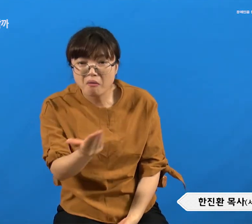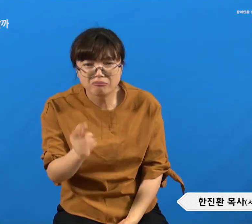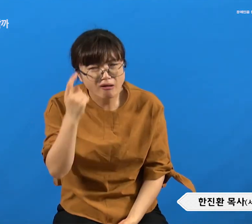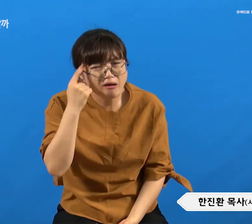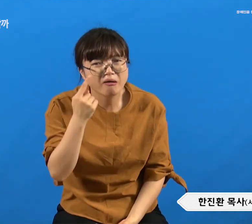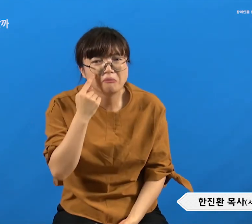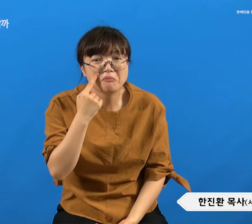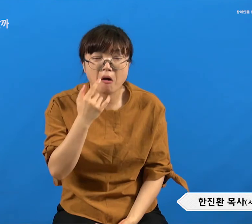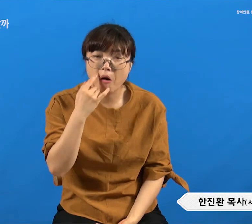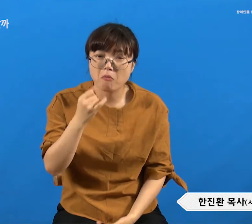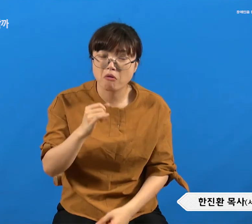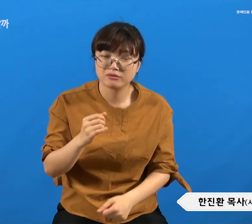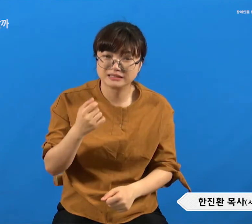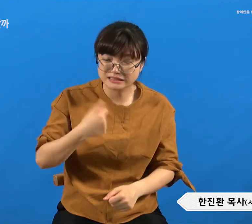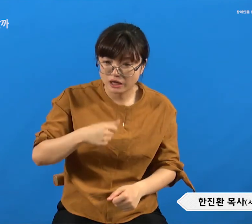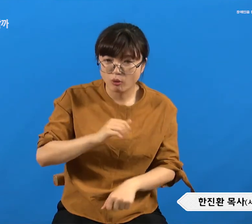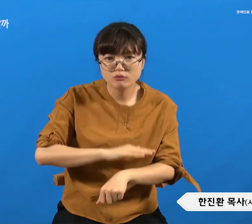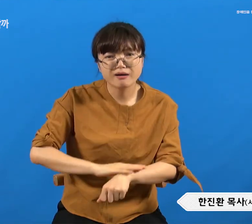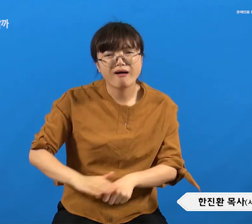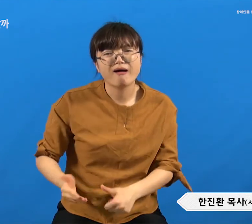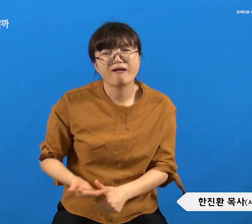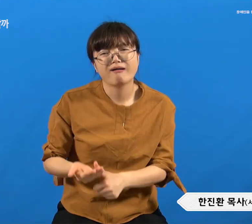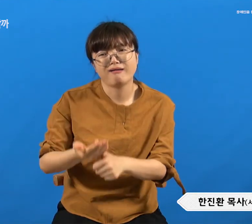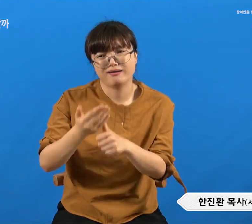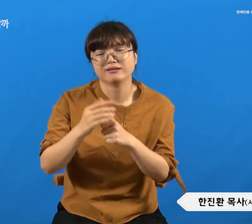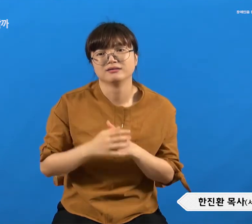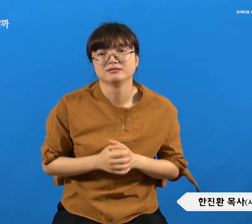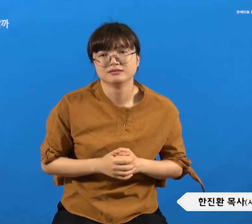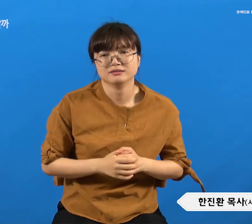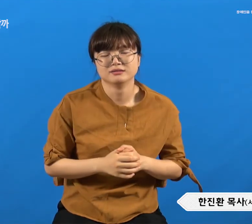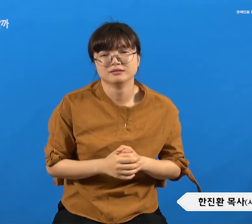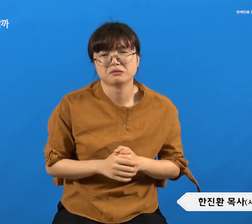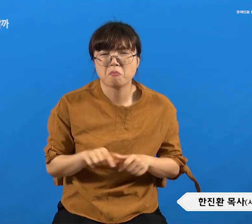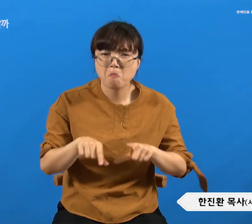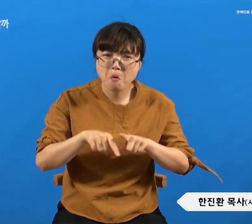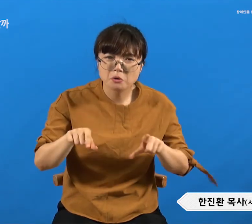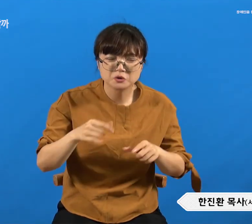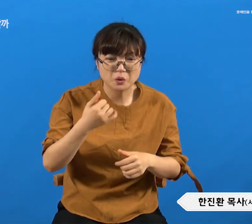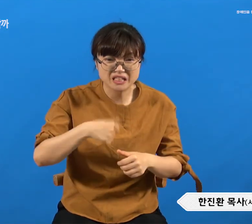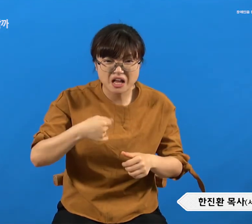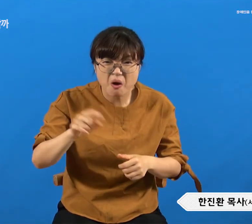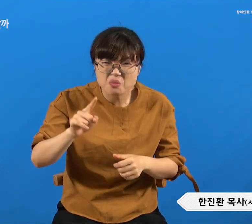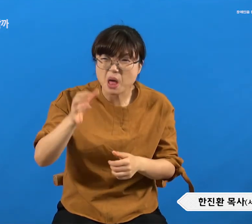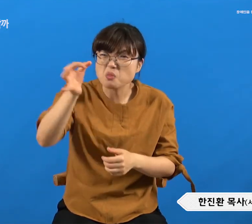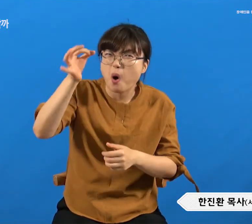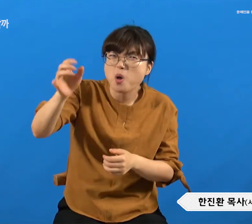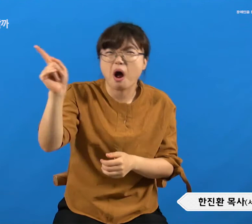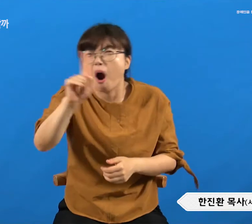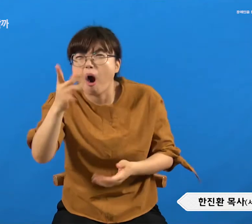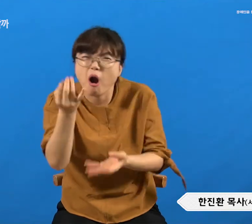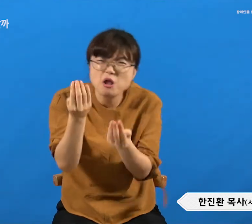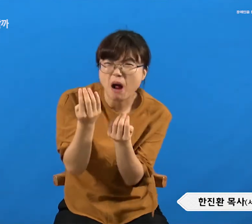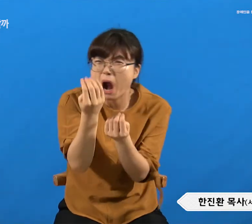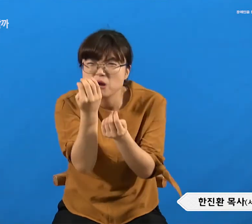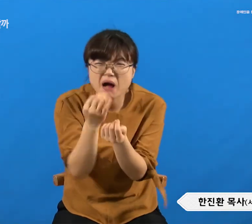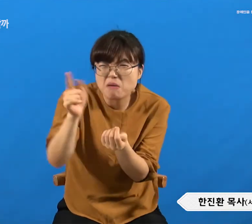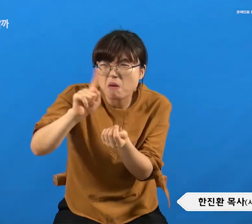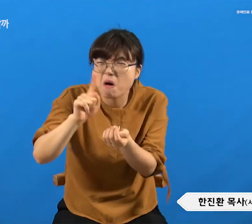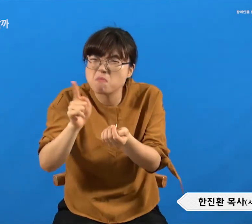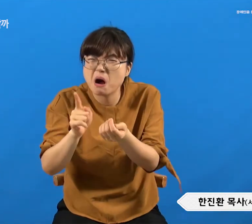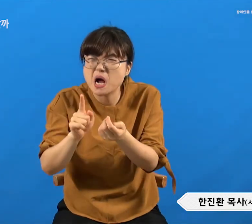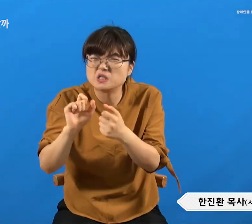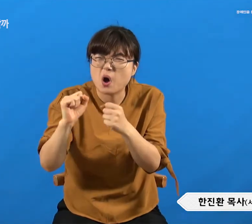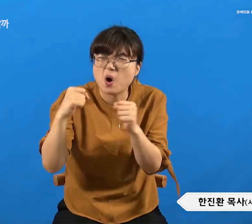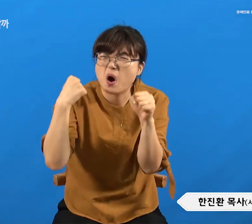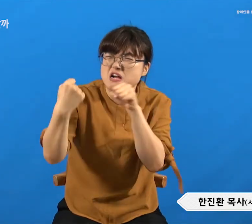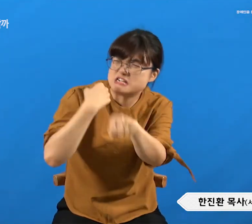여러분, 그 어머니는 자녀들을 얼마나 잘 양육했습니까? 보통 자녀들 같으면 그 재산 서로 차지하겠다고 하면